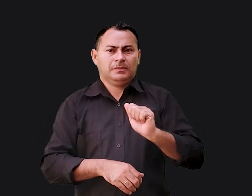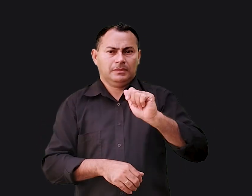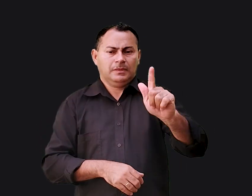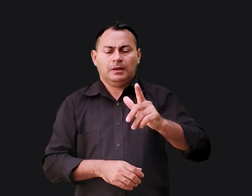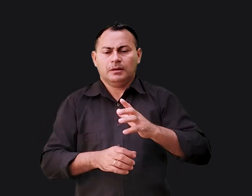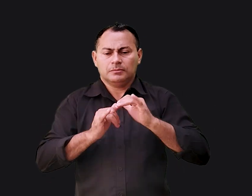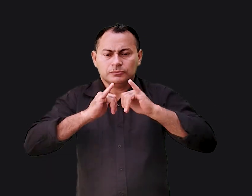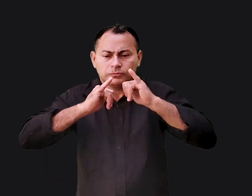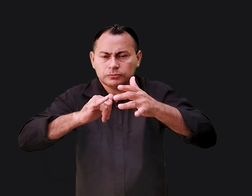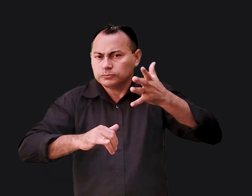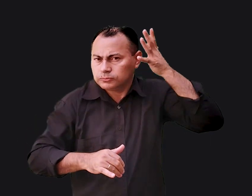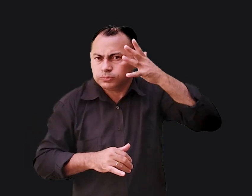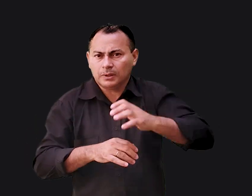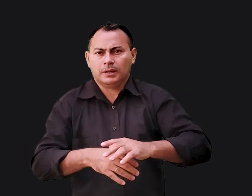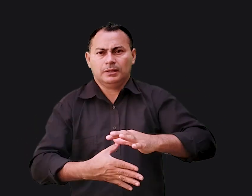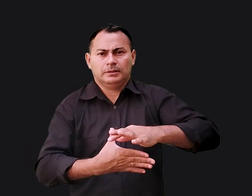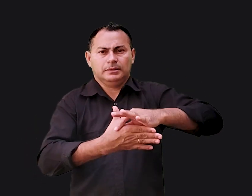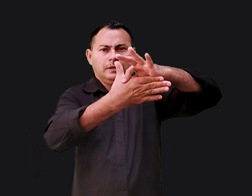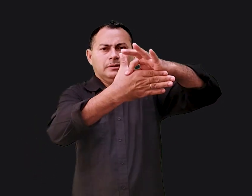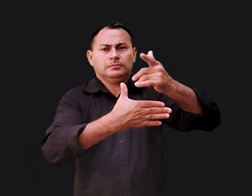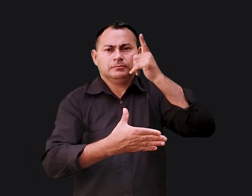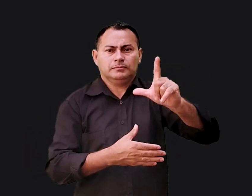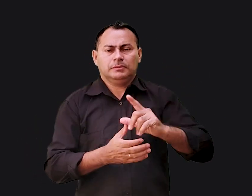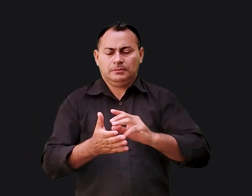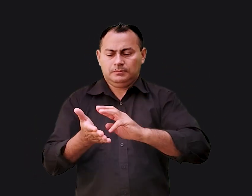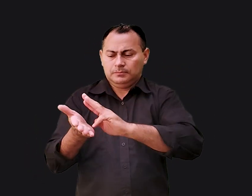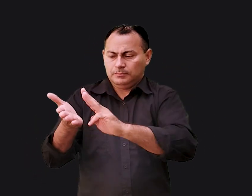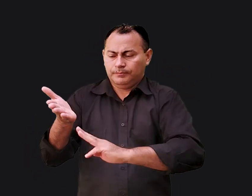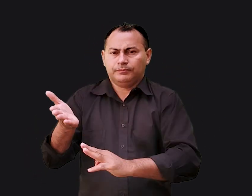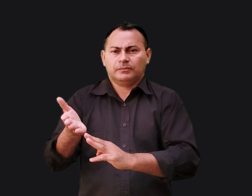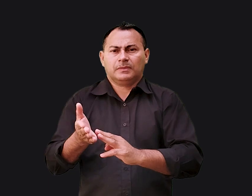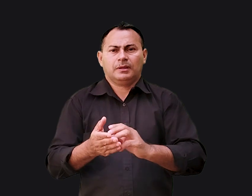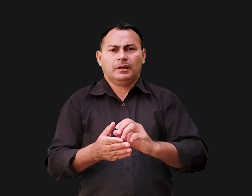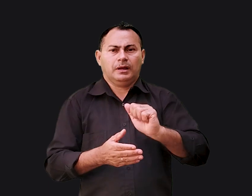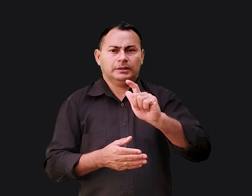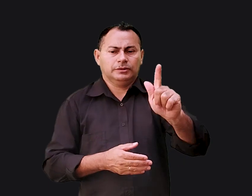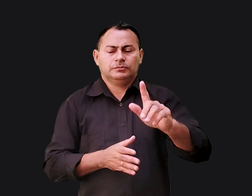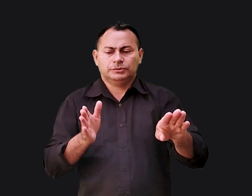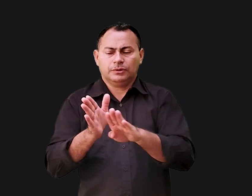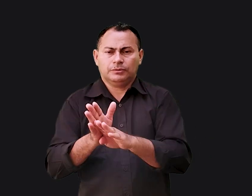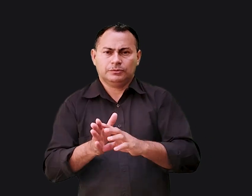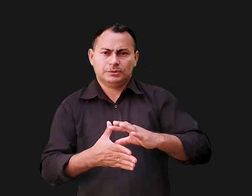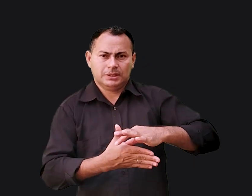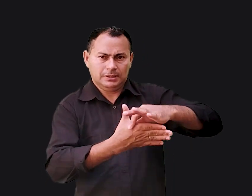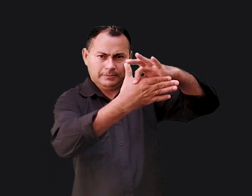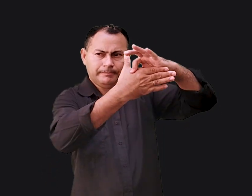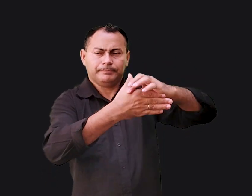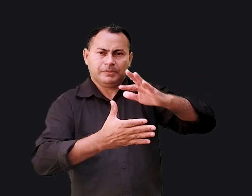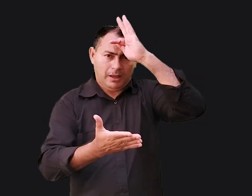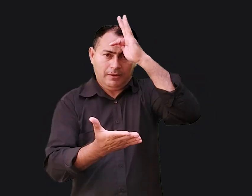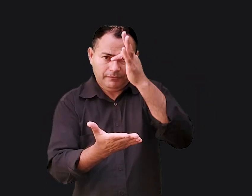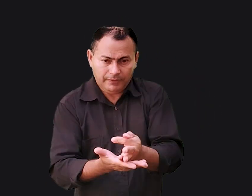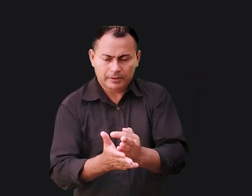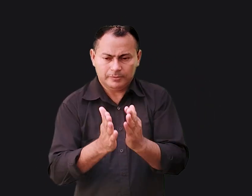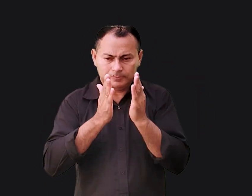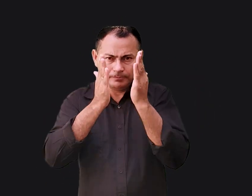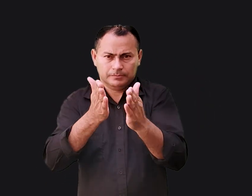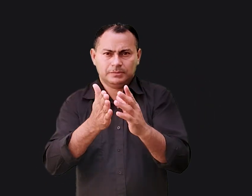pregou para a liderança e a alcançou. A mensagem de Ageu chegou ao povo através de seus líderes. A fé pode focalizar os